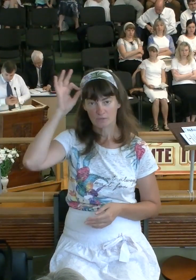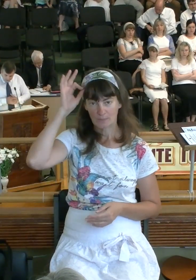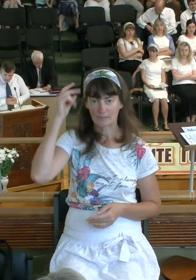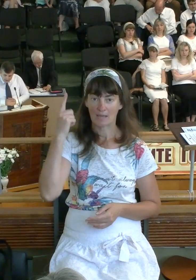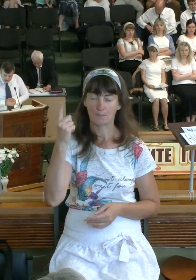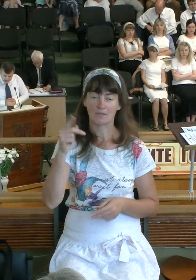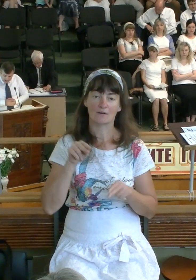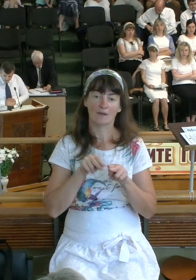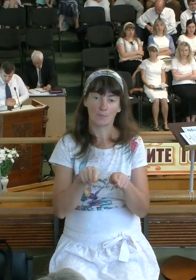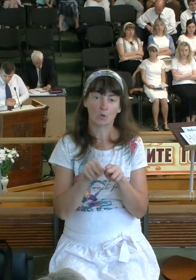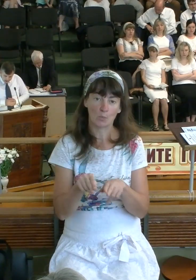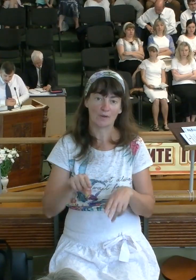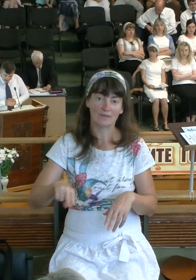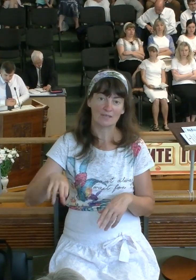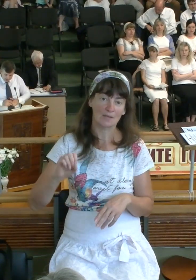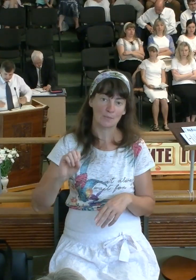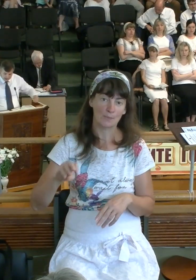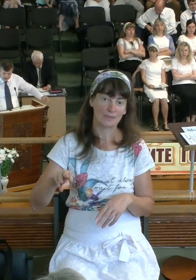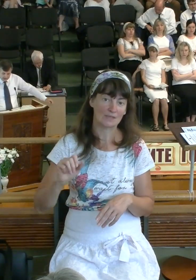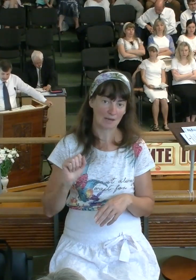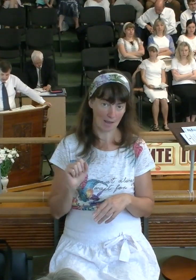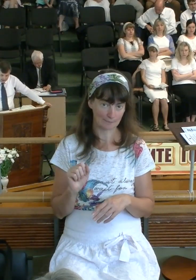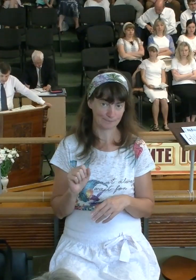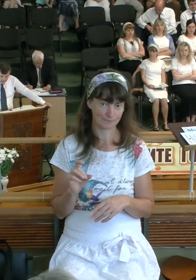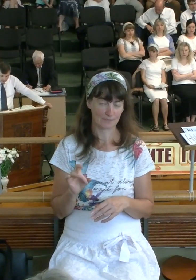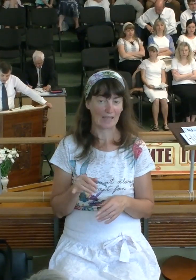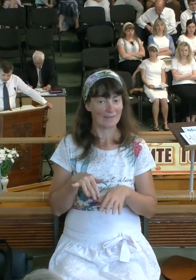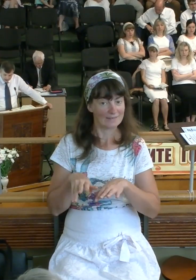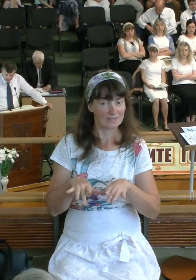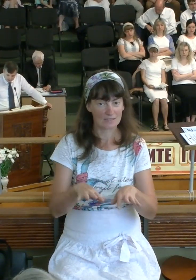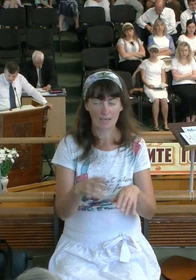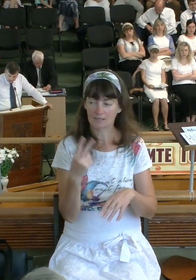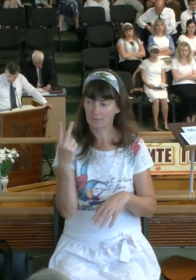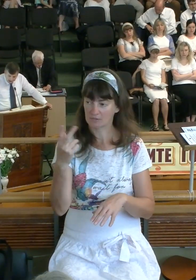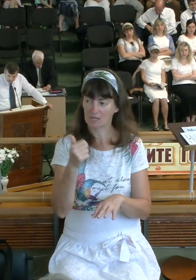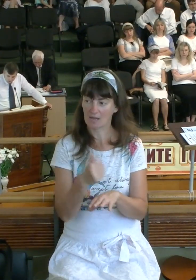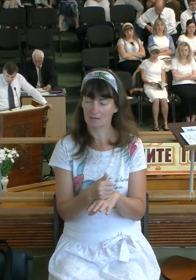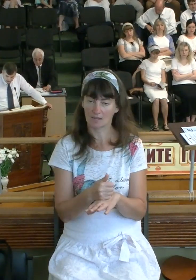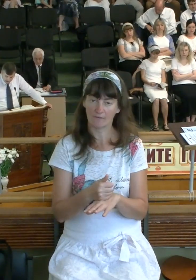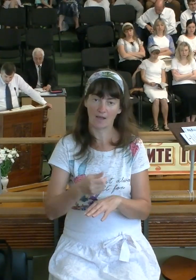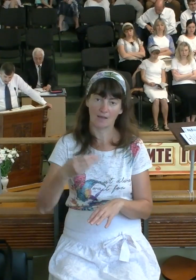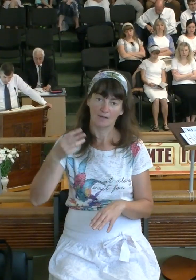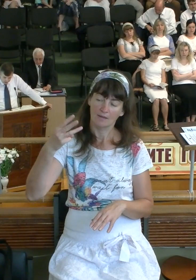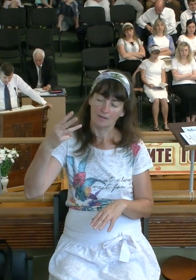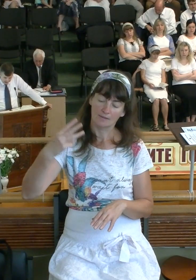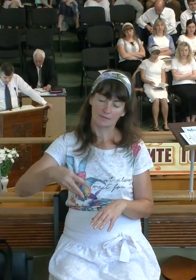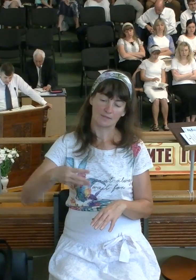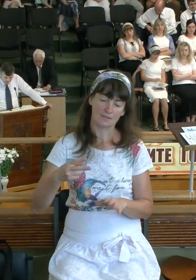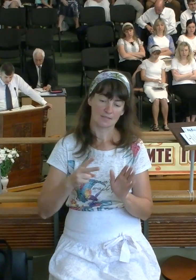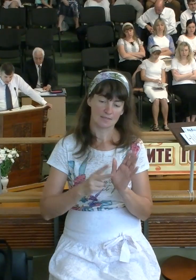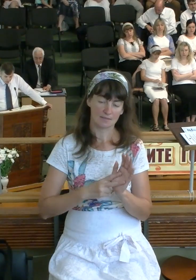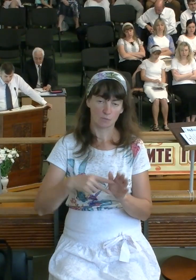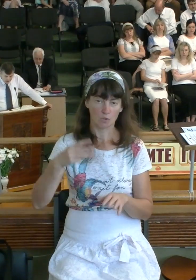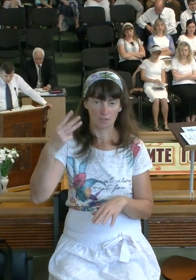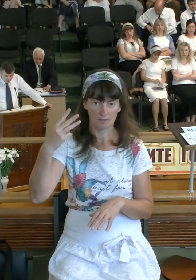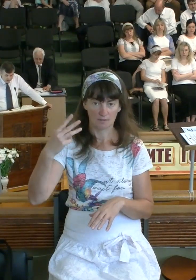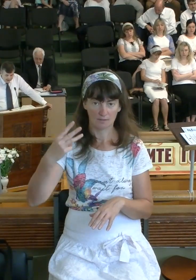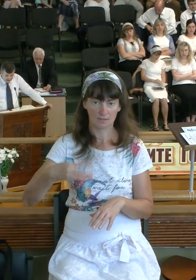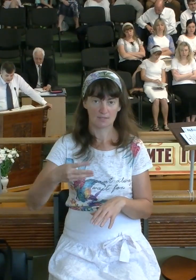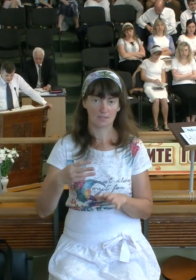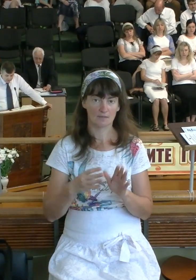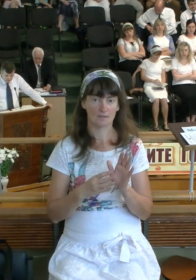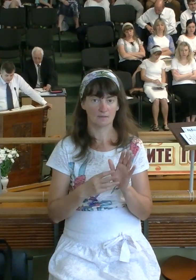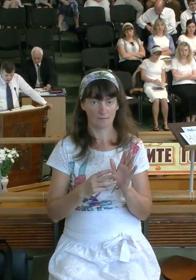имело действие на людей, это записано Деяние, 2 глава, 37-38 стих.